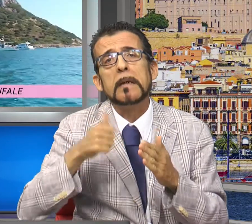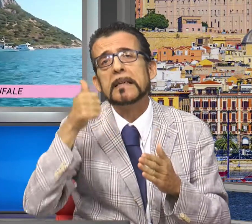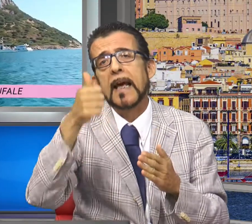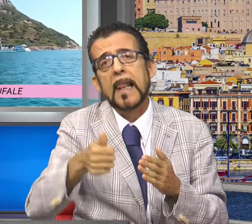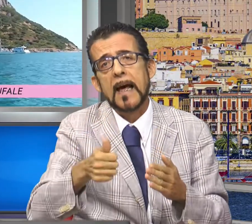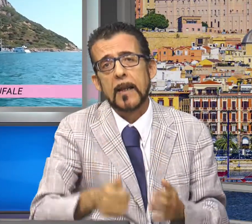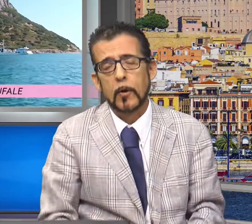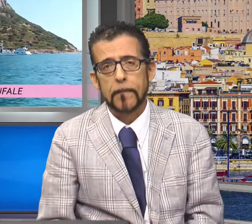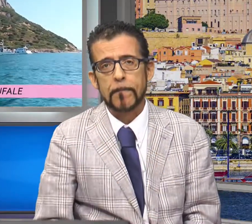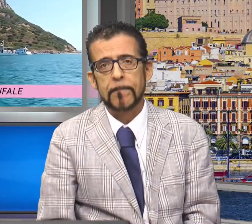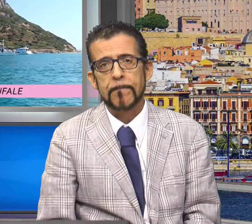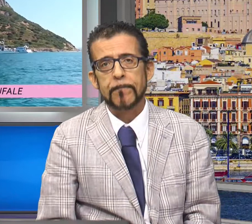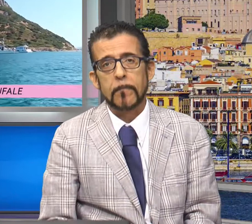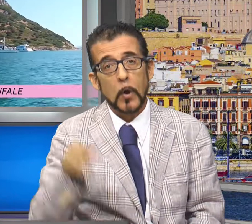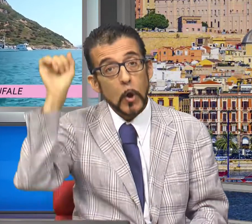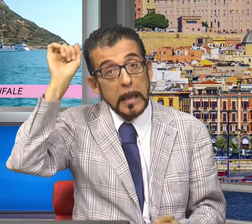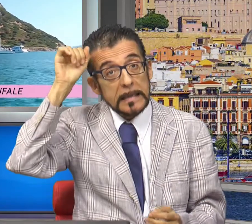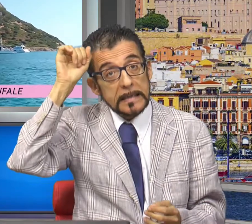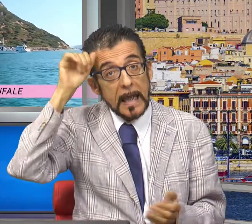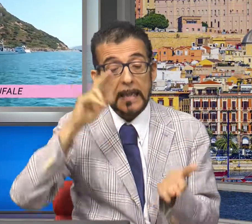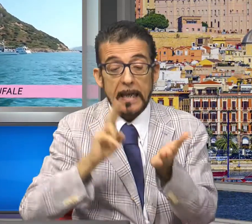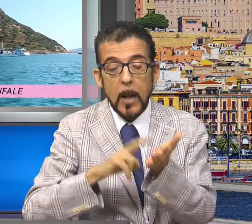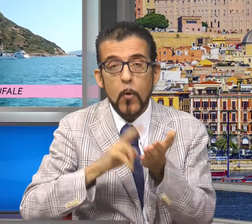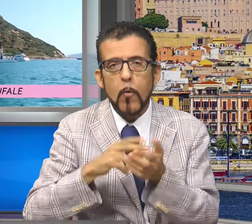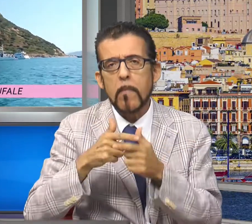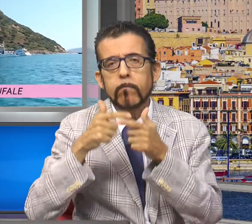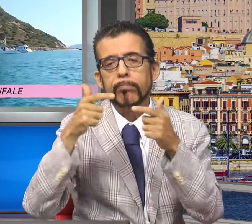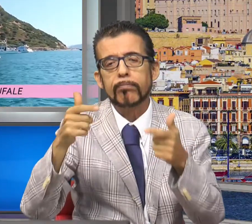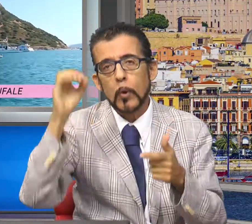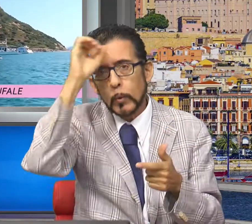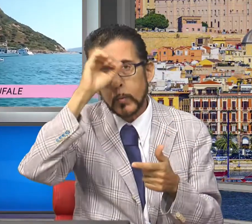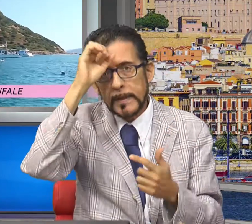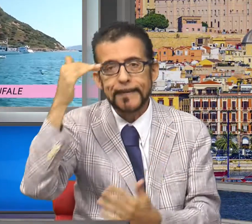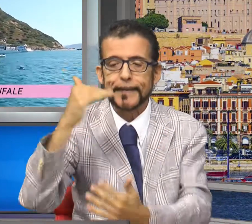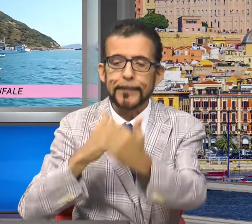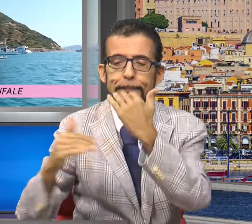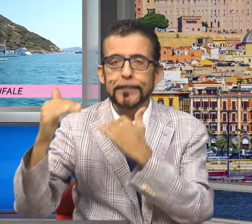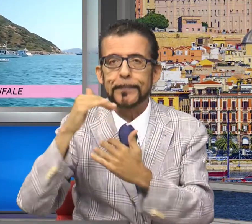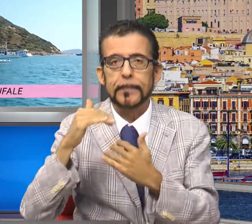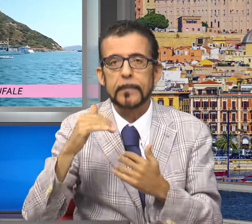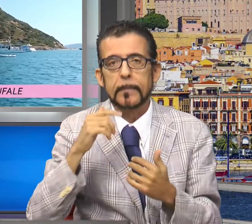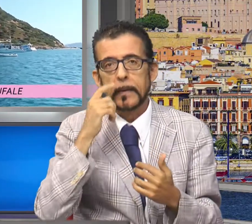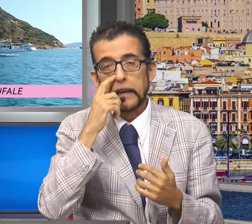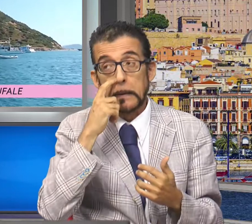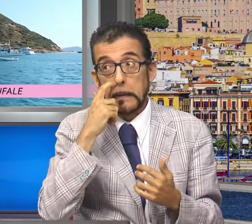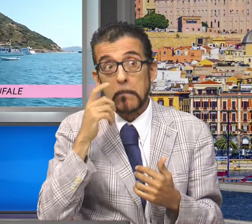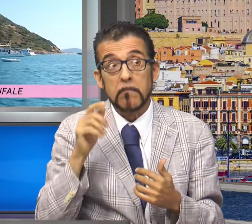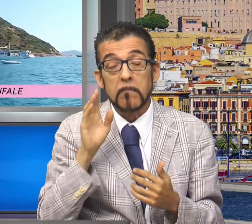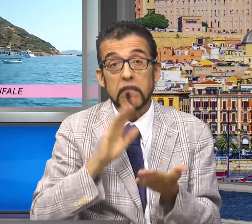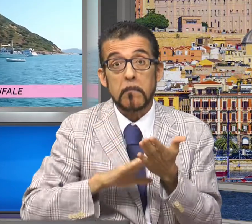C'è la Sardegna e i numeri in crescendo di turisti che vogliono trascorrere le vacanze su e nell'isola attrattiva. La Sardegna, non solo per il